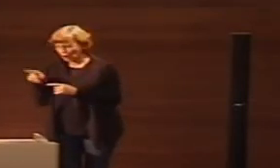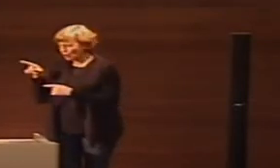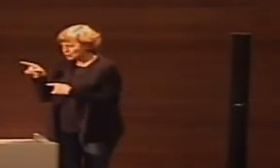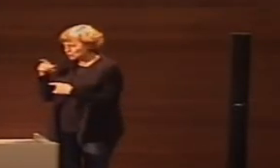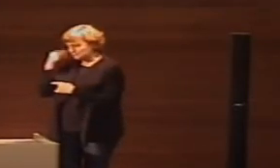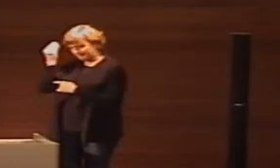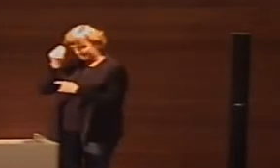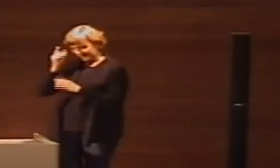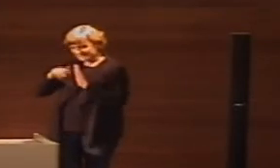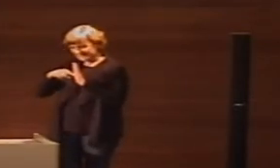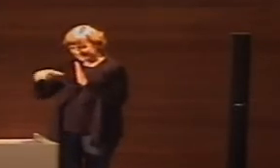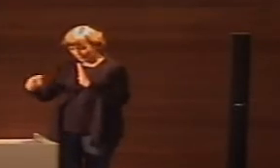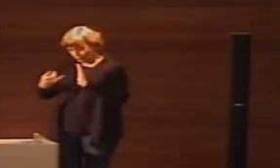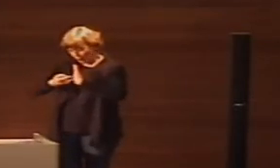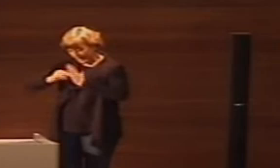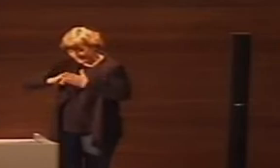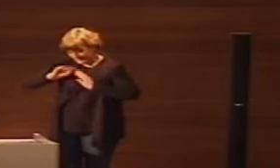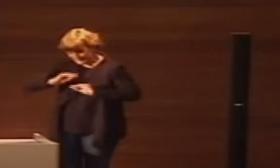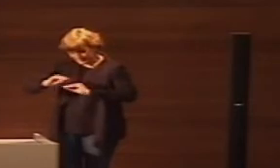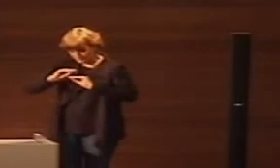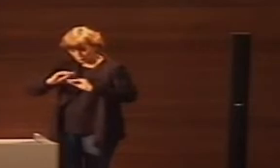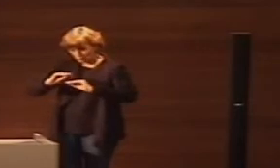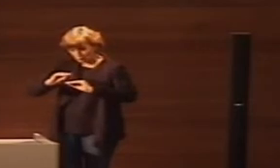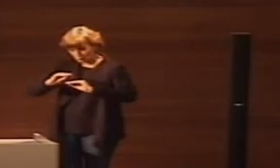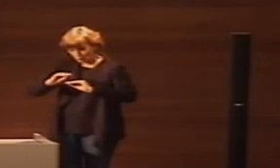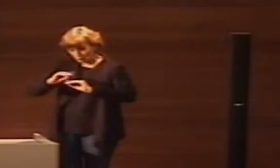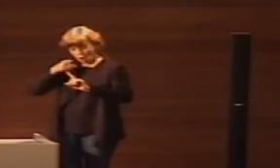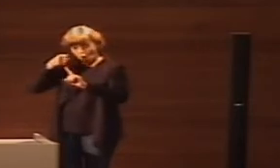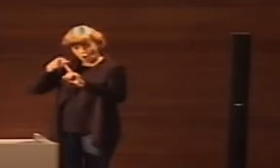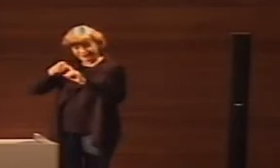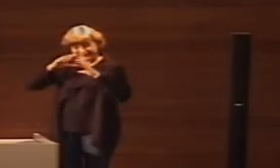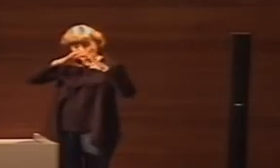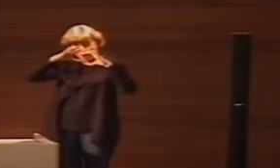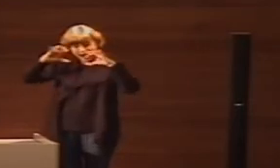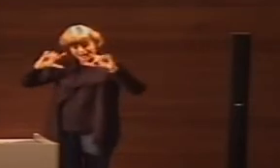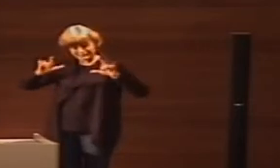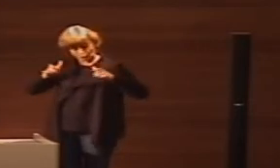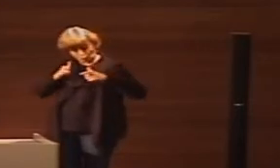en Gipuzkoa, es el mejor sistema para reducir los gases invernadero?